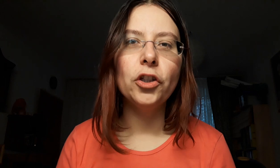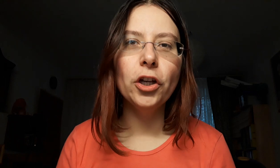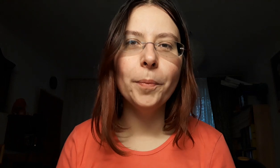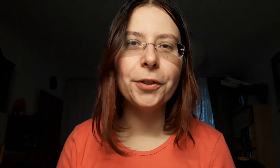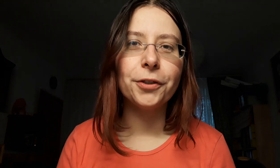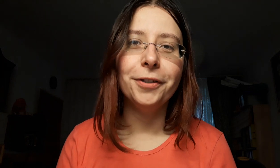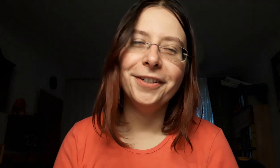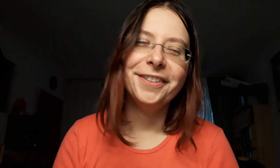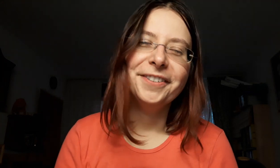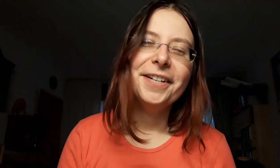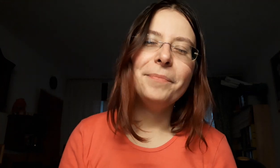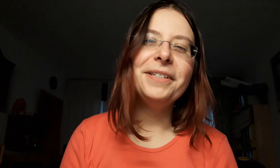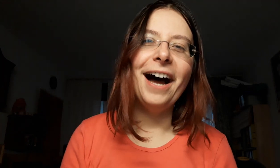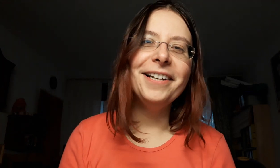trainiere mich mit allem,